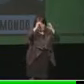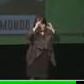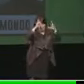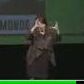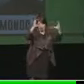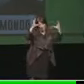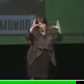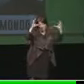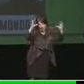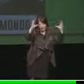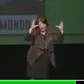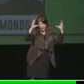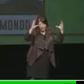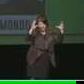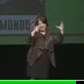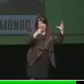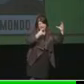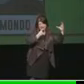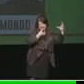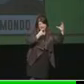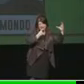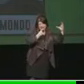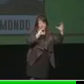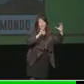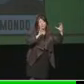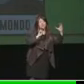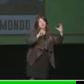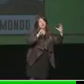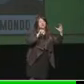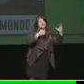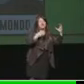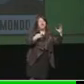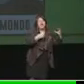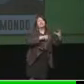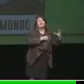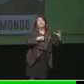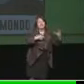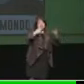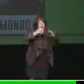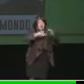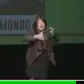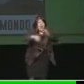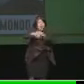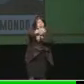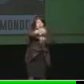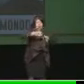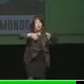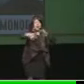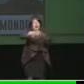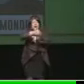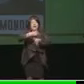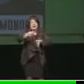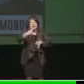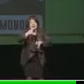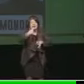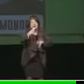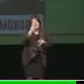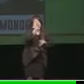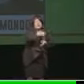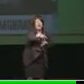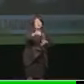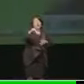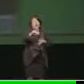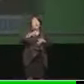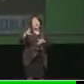o anche appunto per quanto riguarda le scienze neuronali Giacomo Rizzolatti Giacomo Rizzolatti è uno dei più importanti neuroscienziati del mondo lui